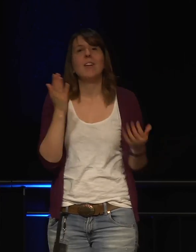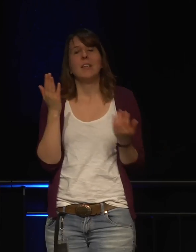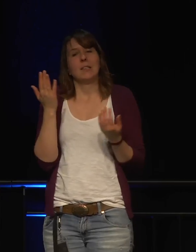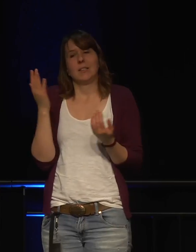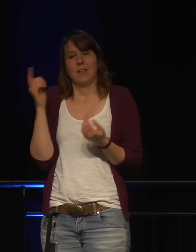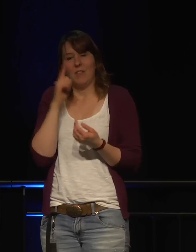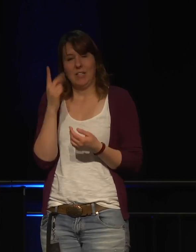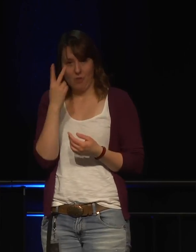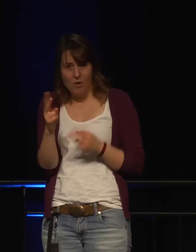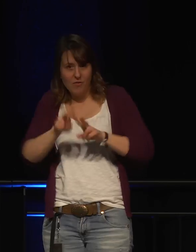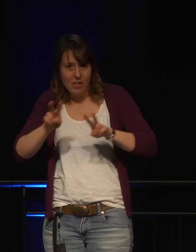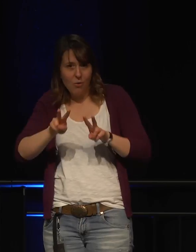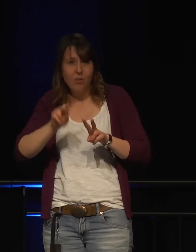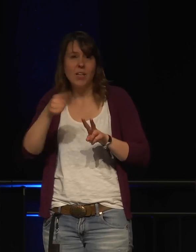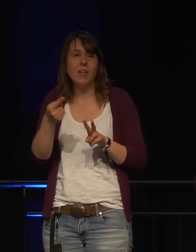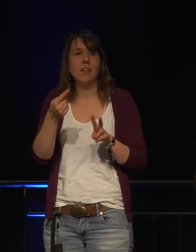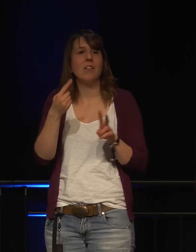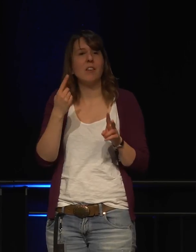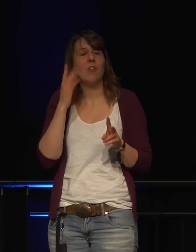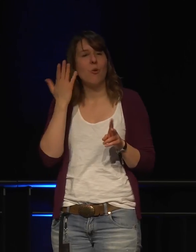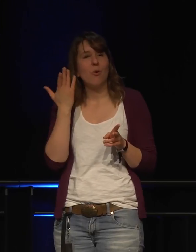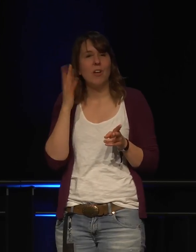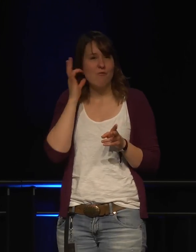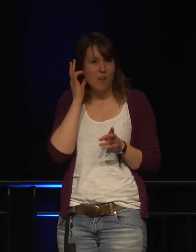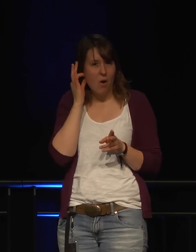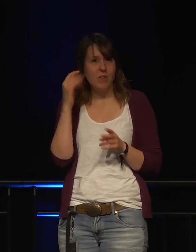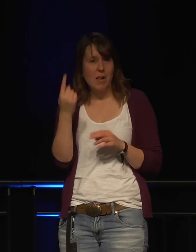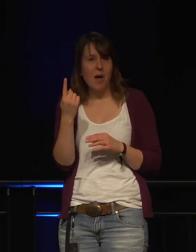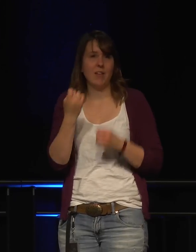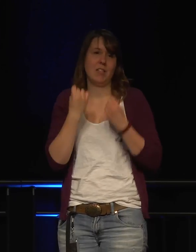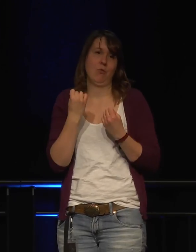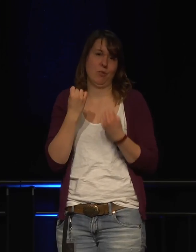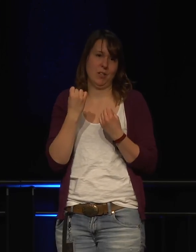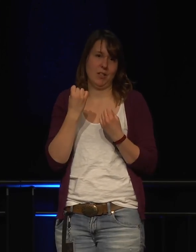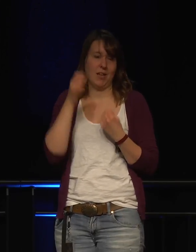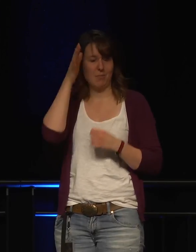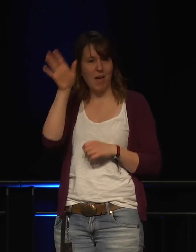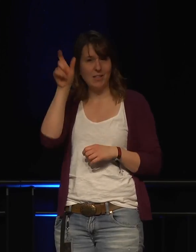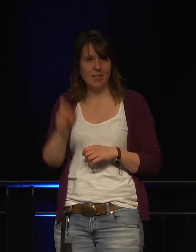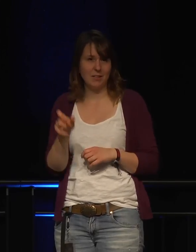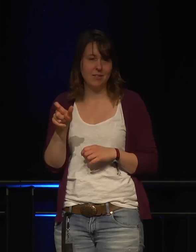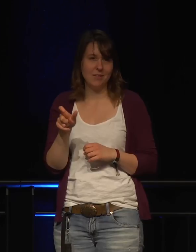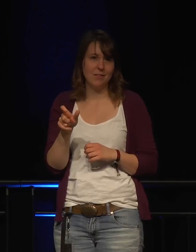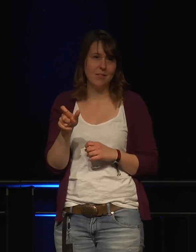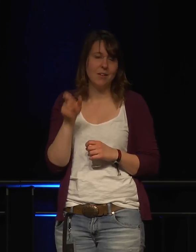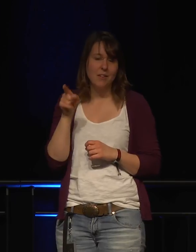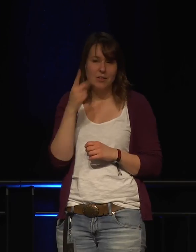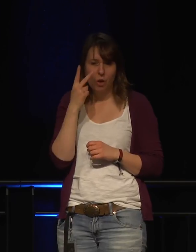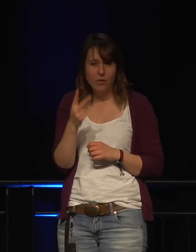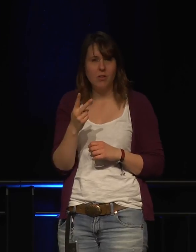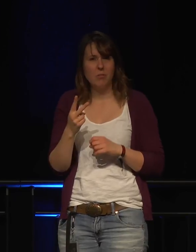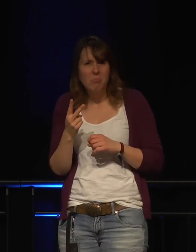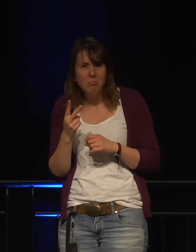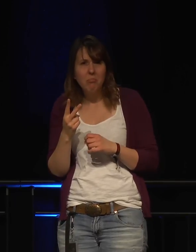esto era un experto de seguridad femenina que estaba investigando un aparato